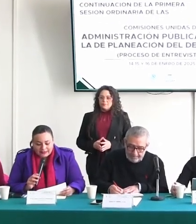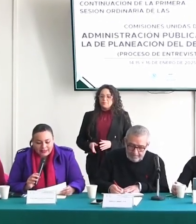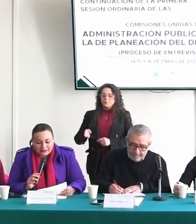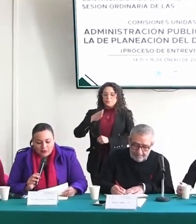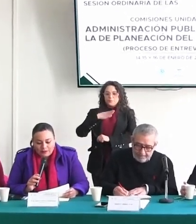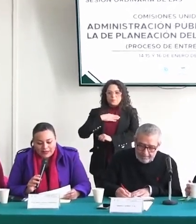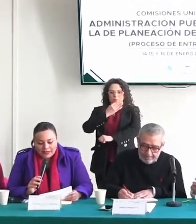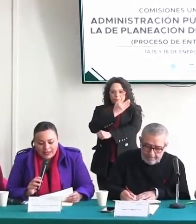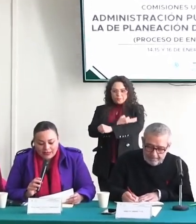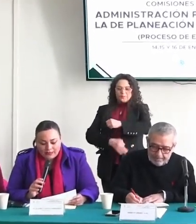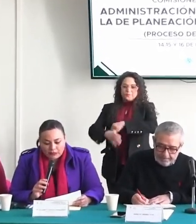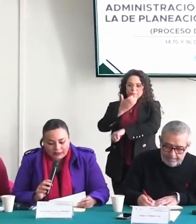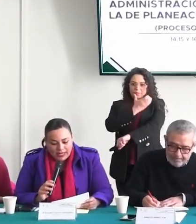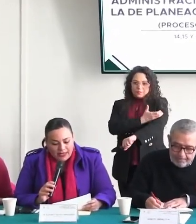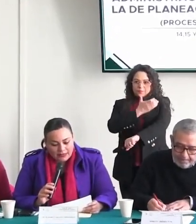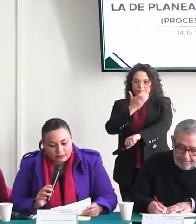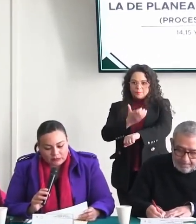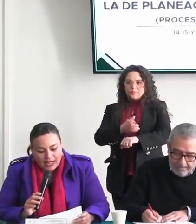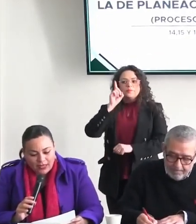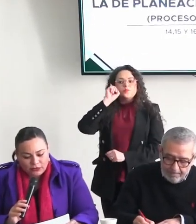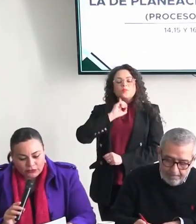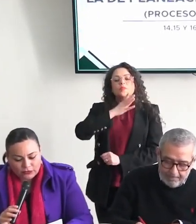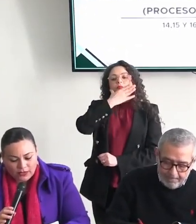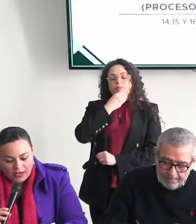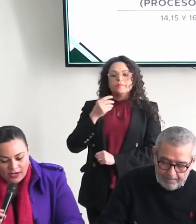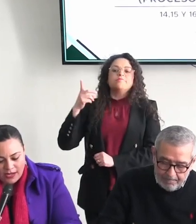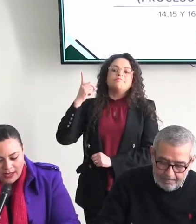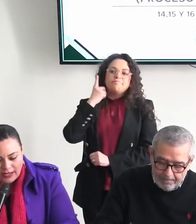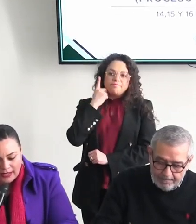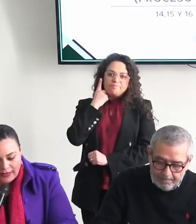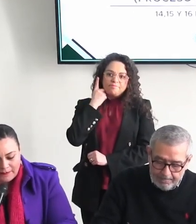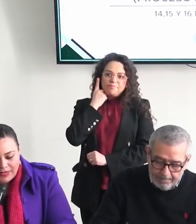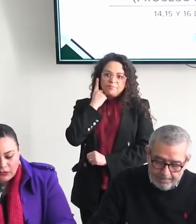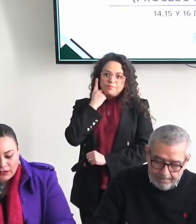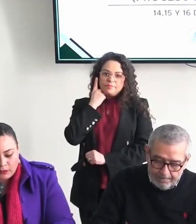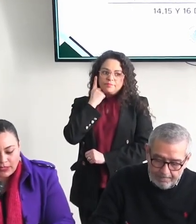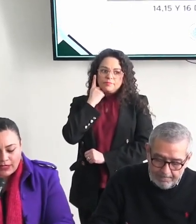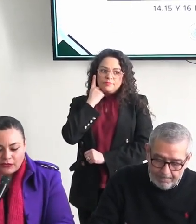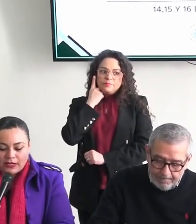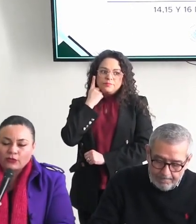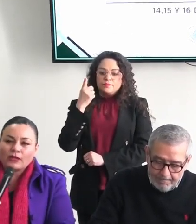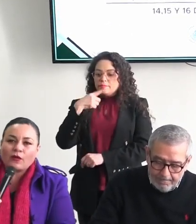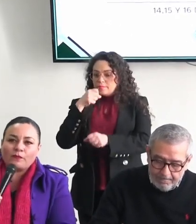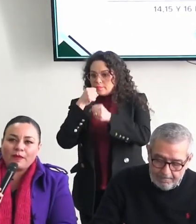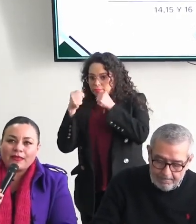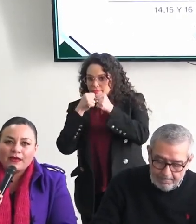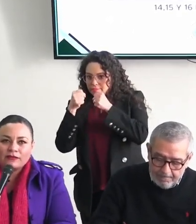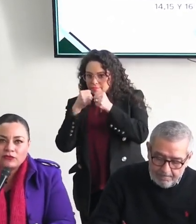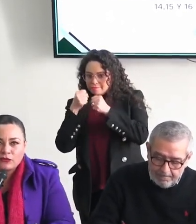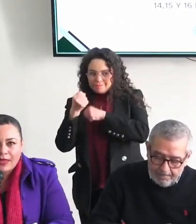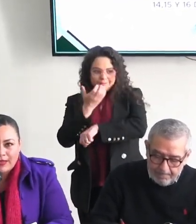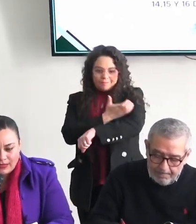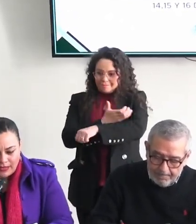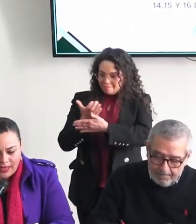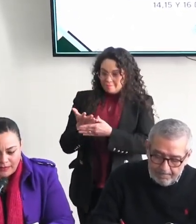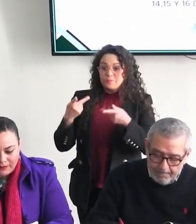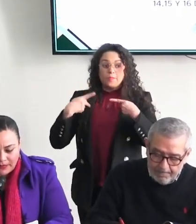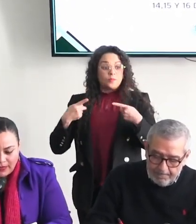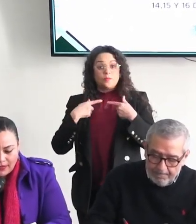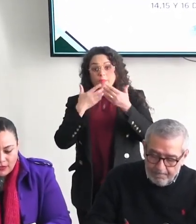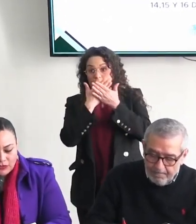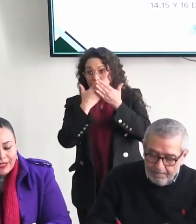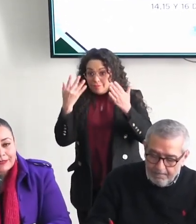Buenas tardes, compañeras, diputadas, diputados, medios de comunicación que nos acompañan,